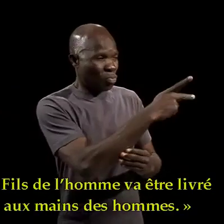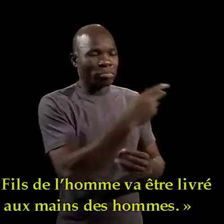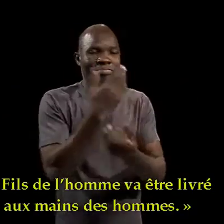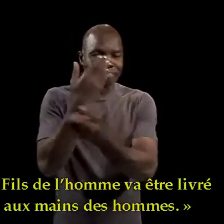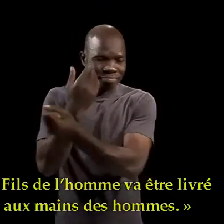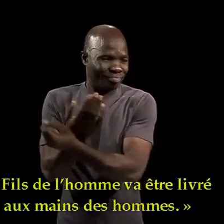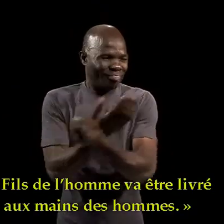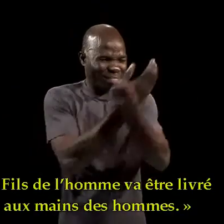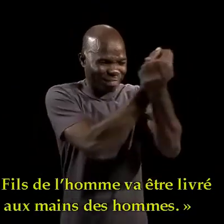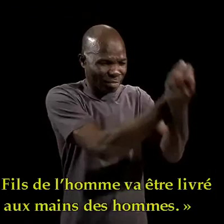des hommes.